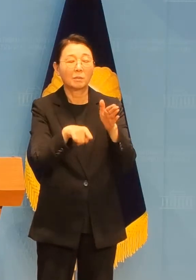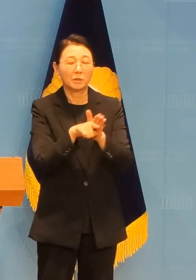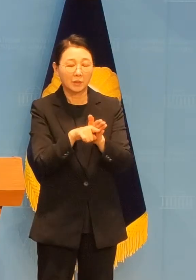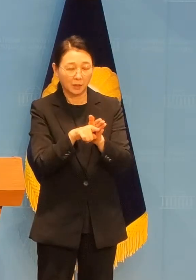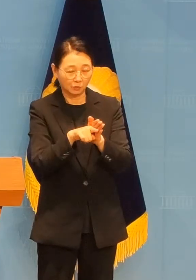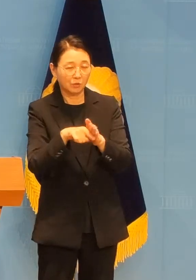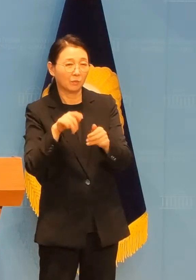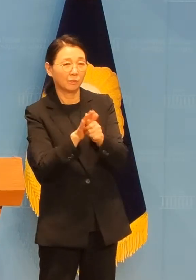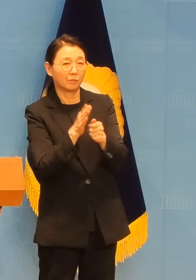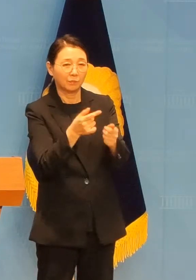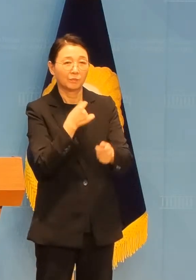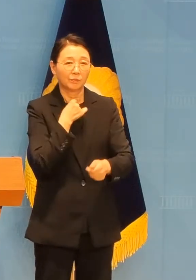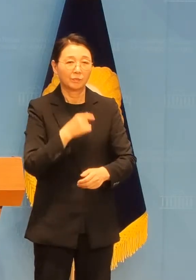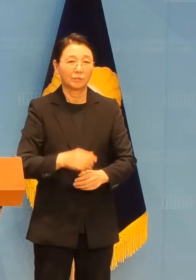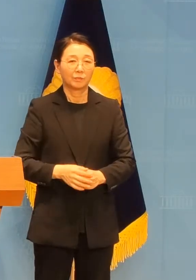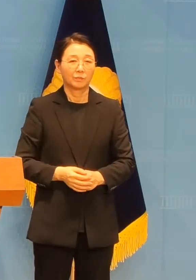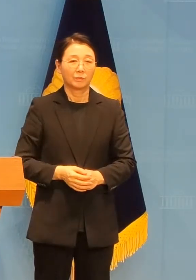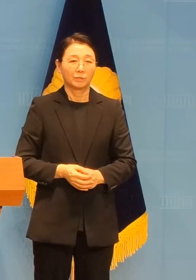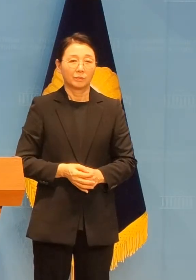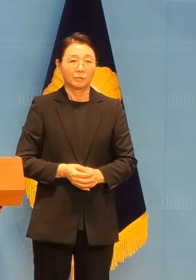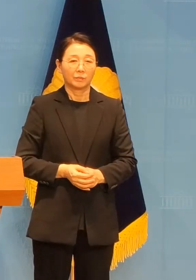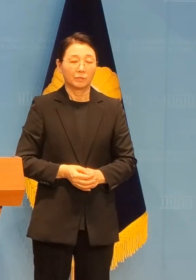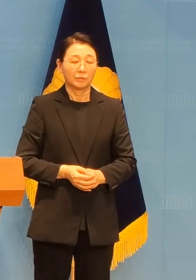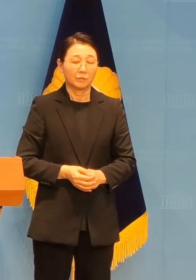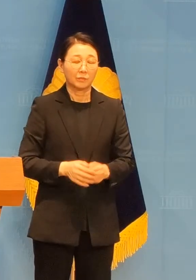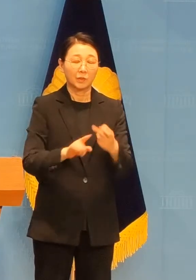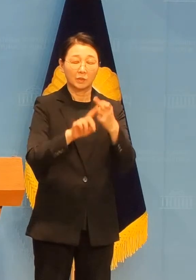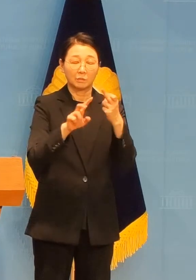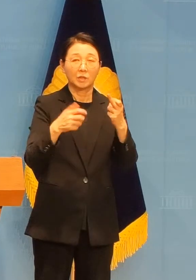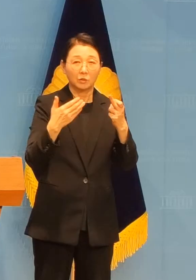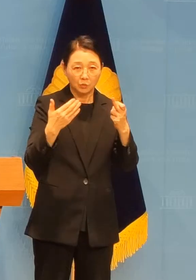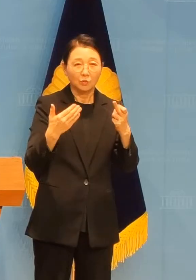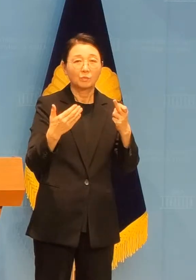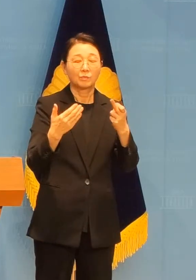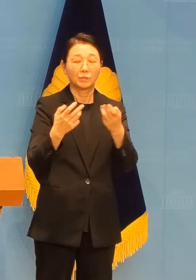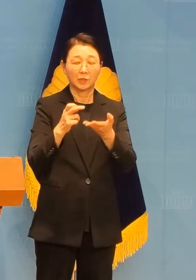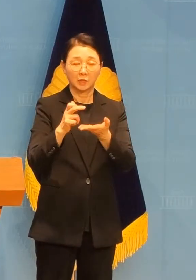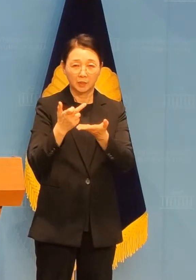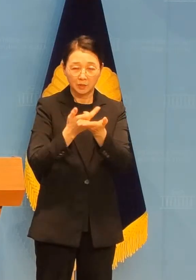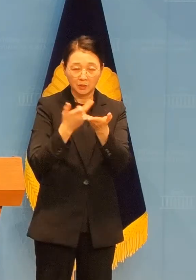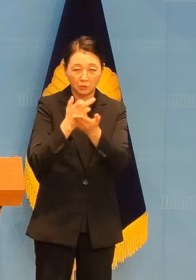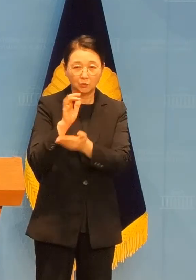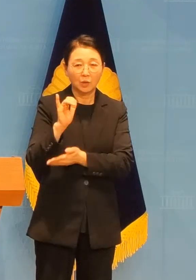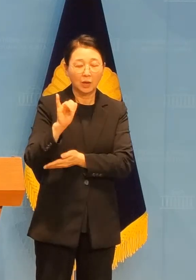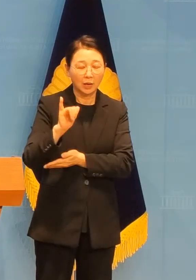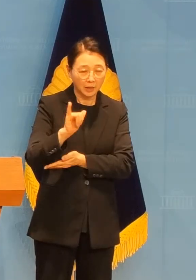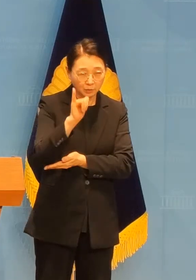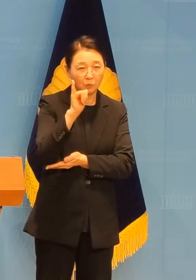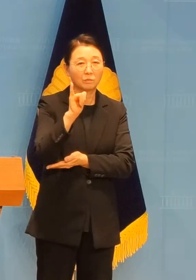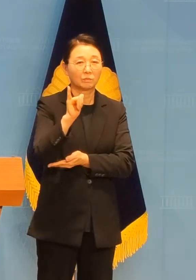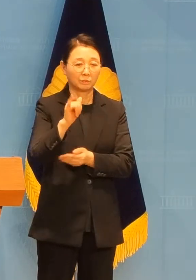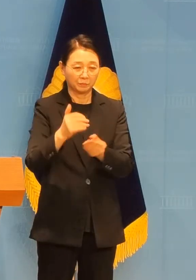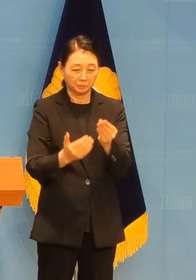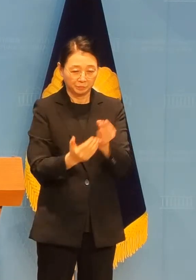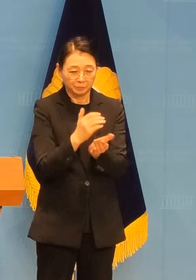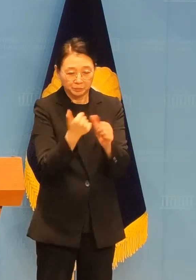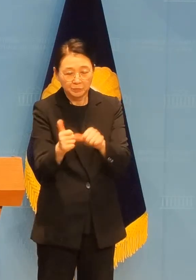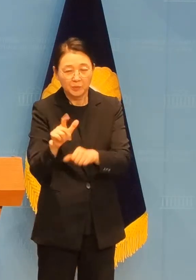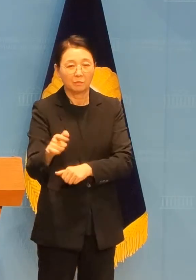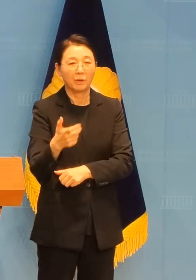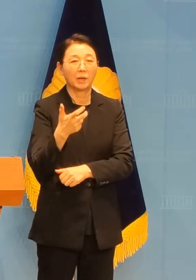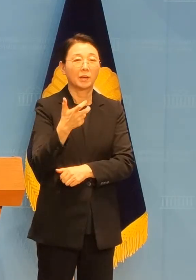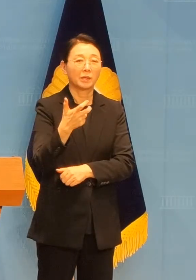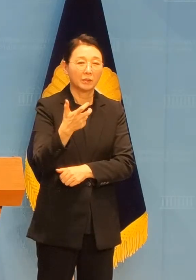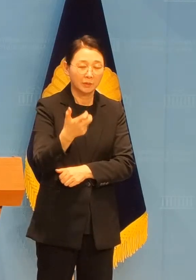목소리를 높이겠습니다. 12.29 무안공항 제주항공 여객기 참사로 희생되신 179분의